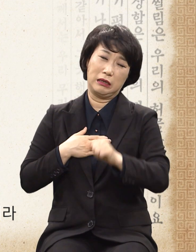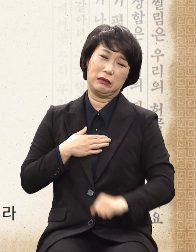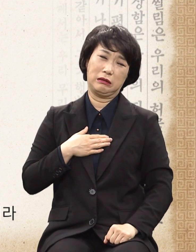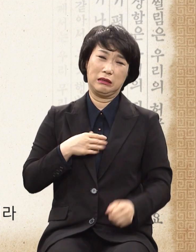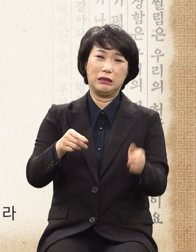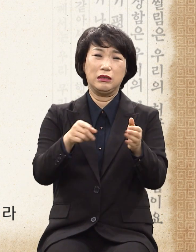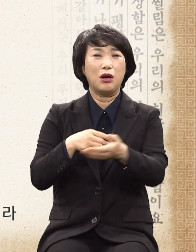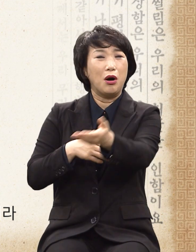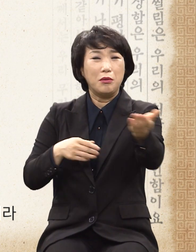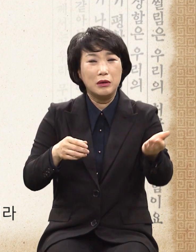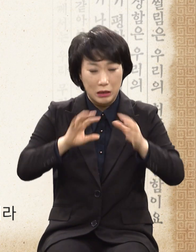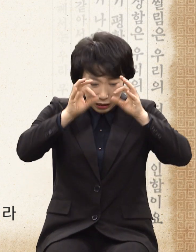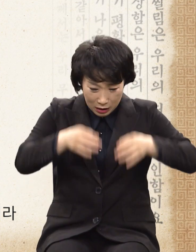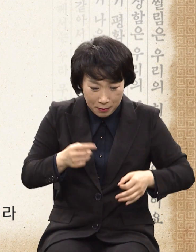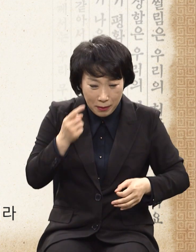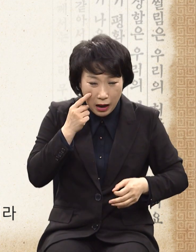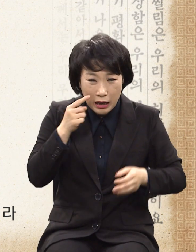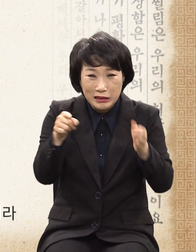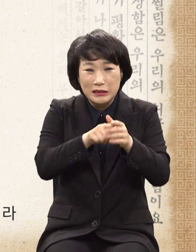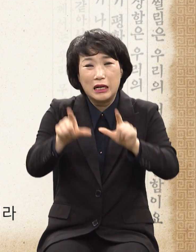너무 초라하잖아요.